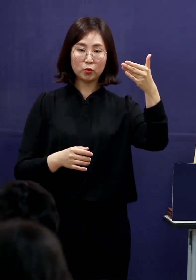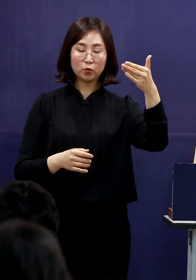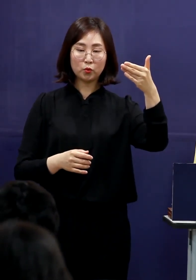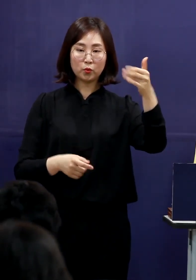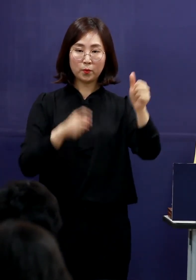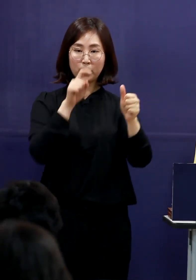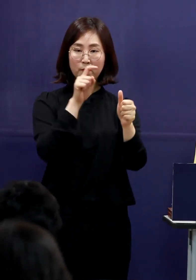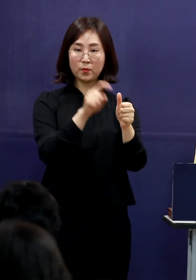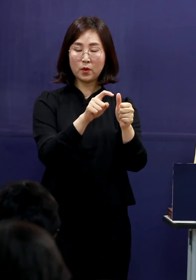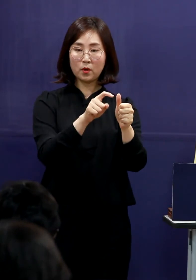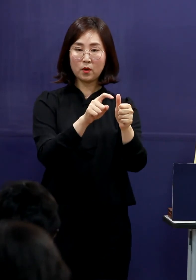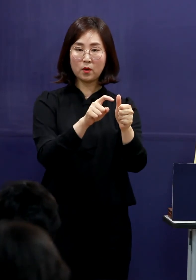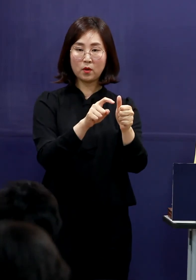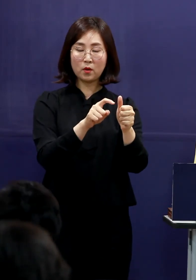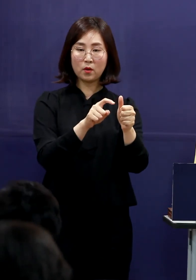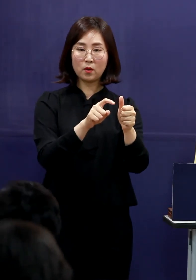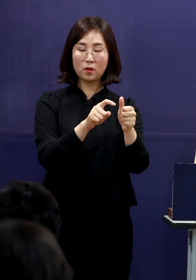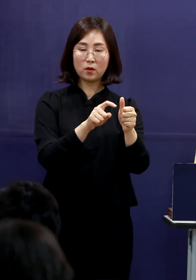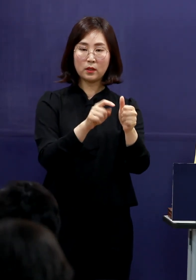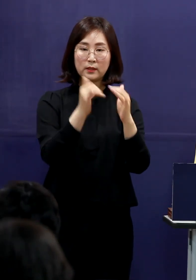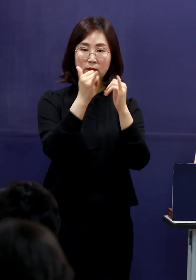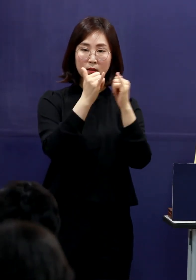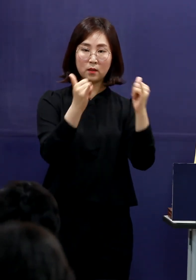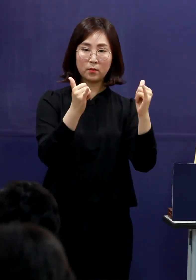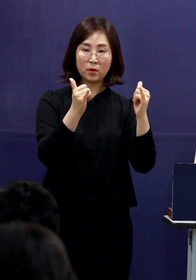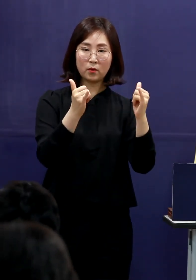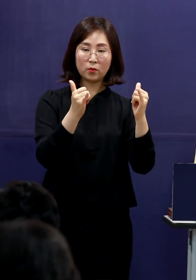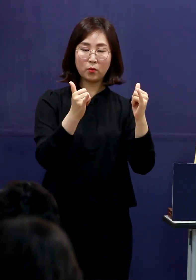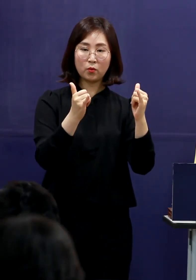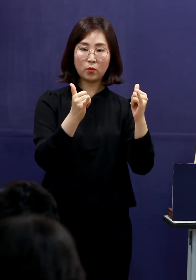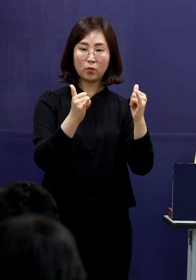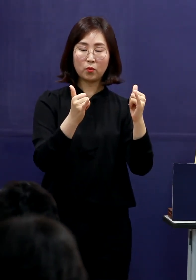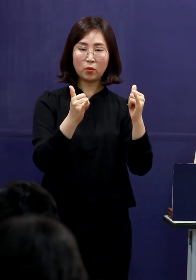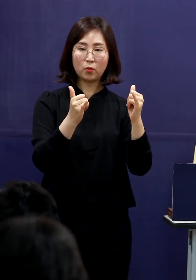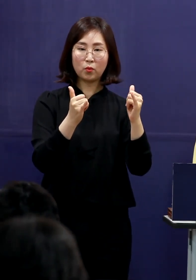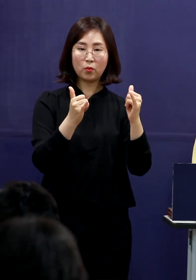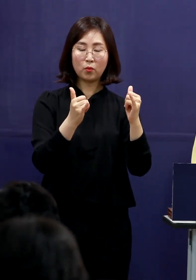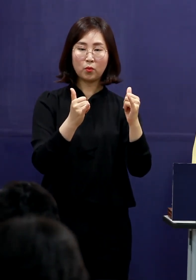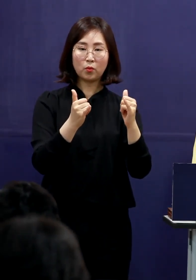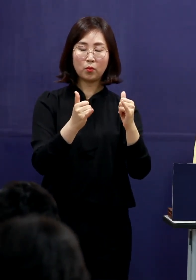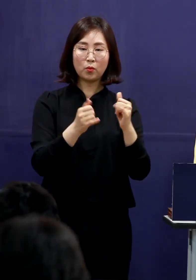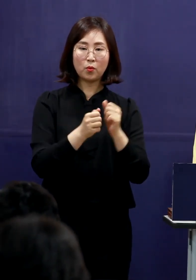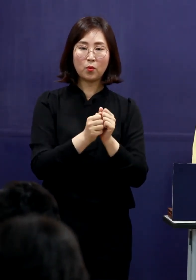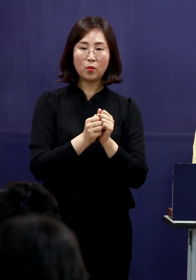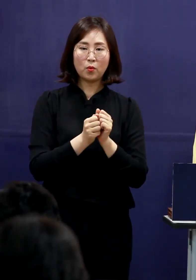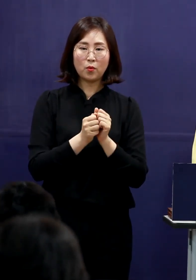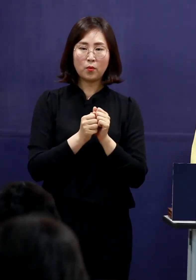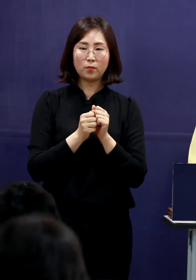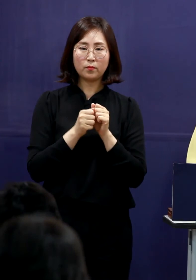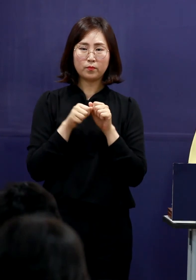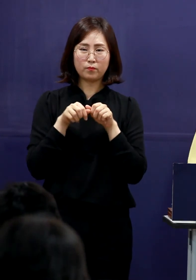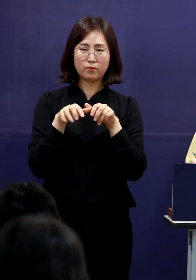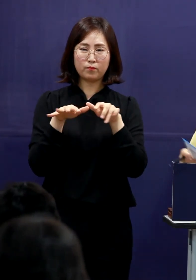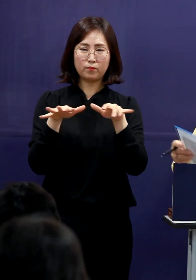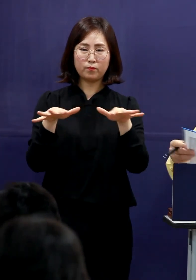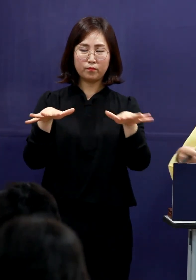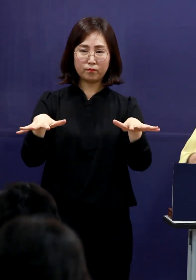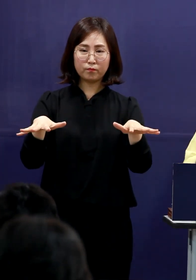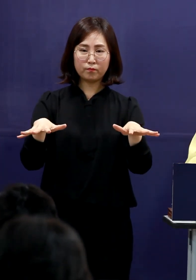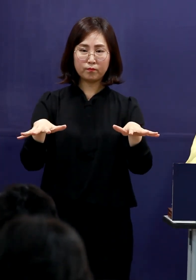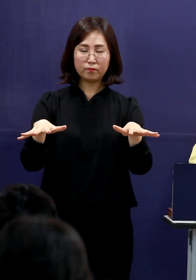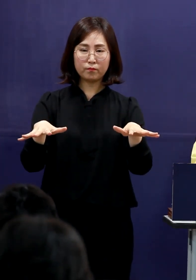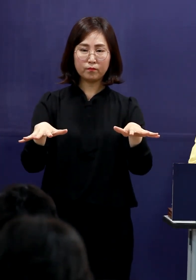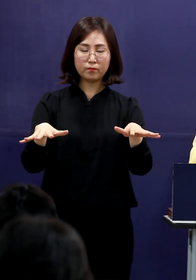49번하고 대정동에 있는 수동매트 다단계라는 곳에서 그 사람들이 소그룹을 4명씩이